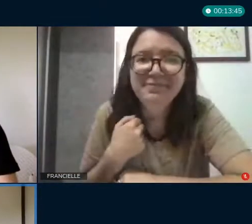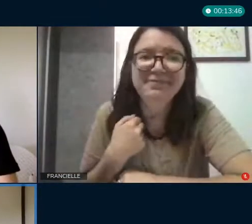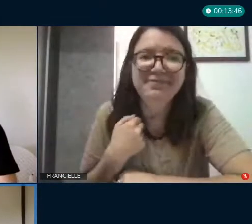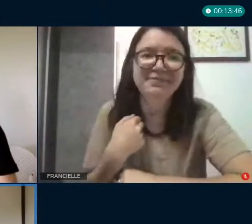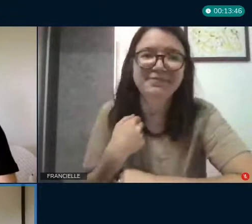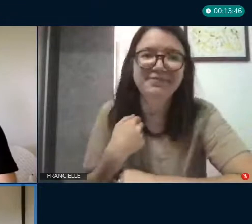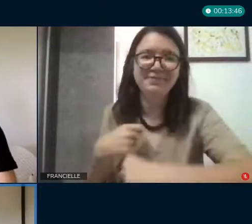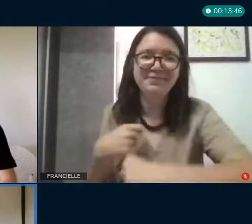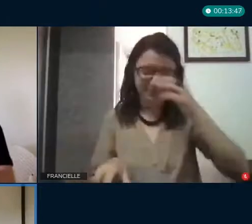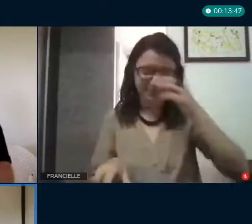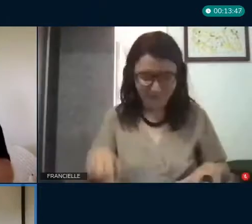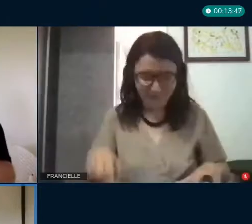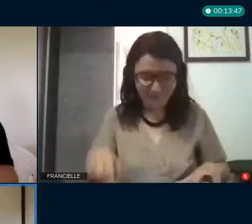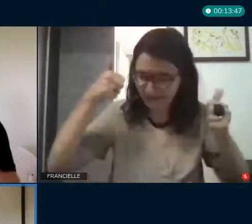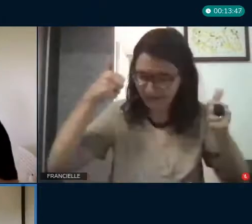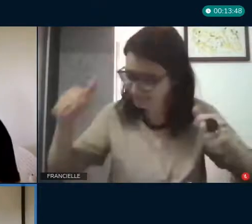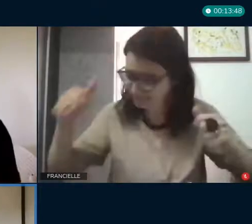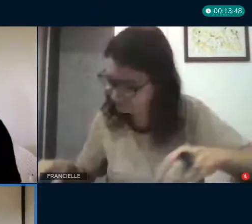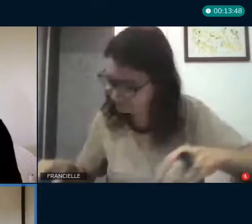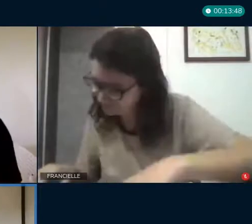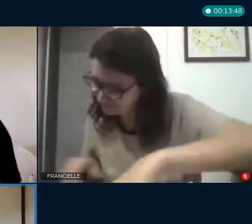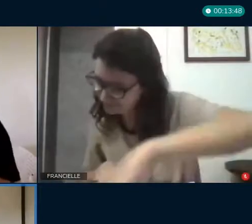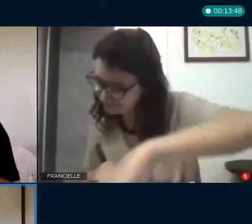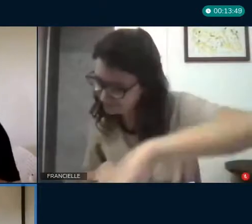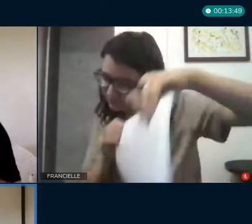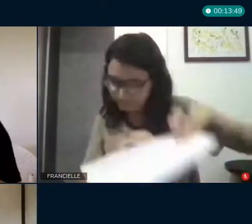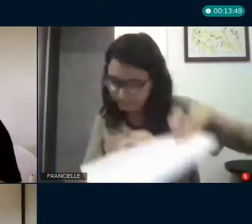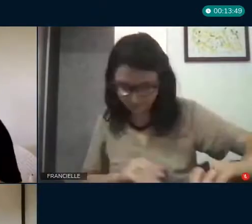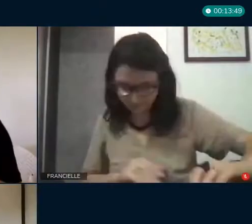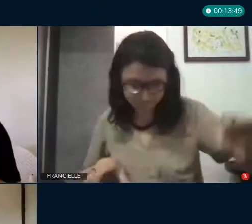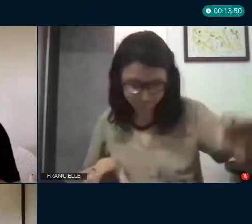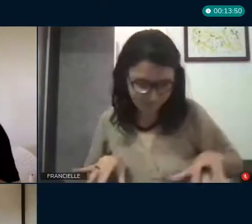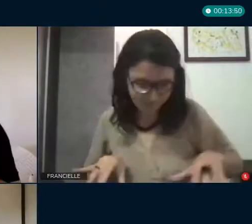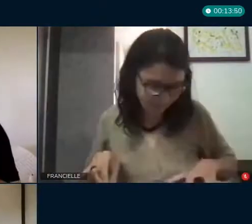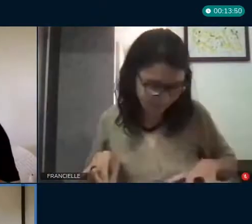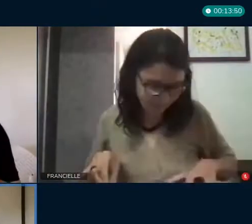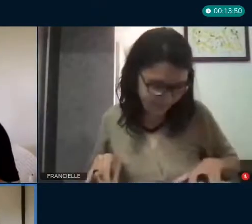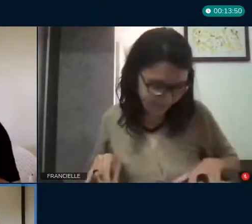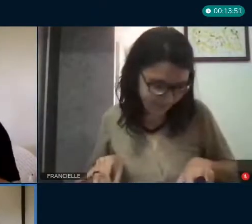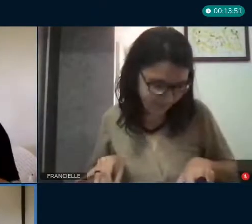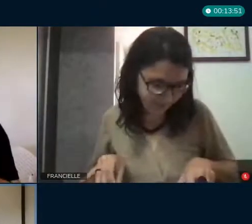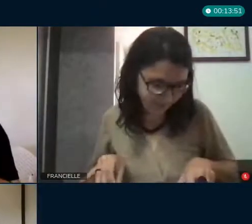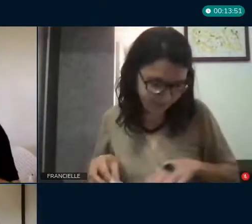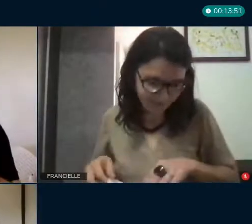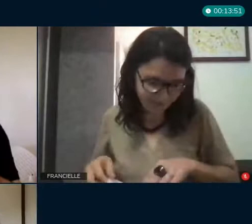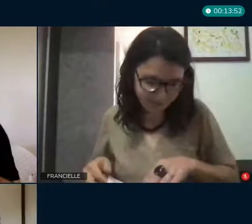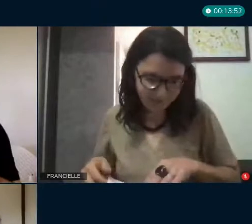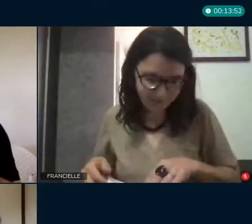dessa citação. Acho que seria interessante. Com certeza, com certeza.